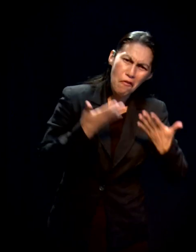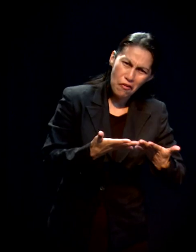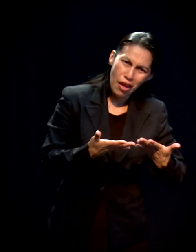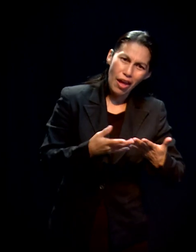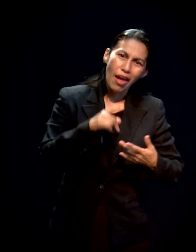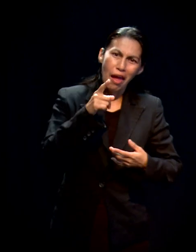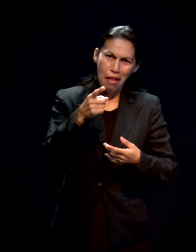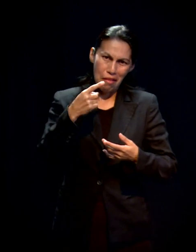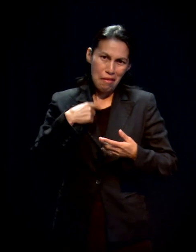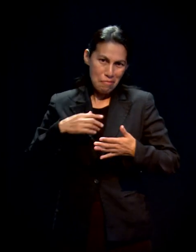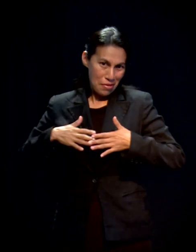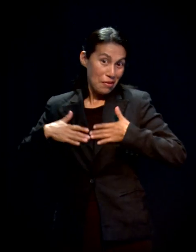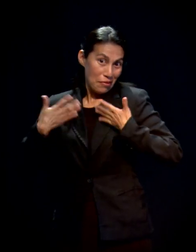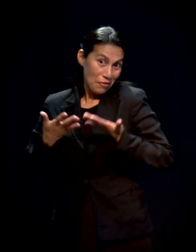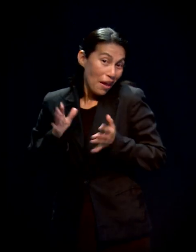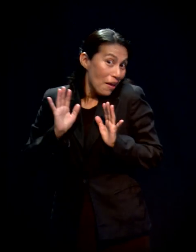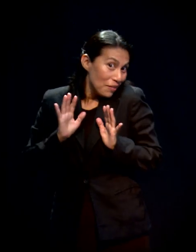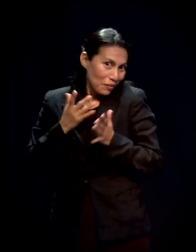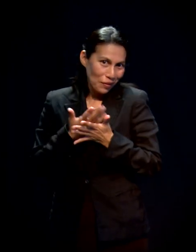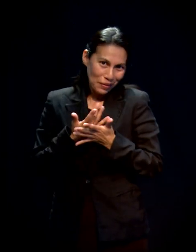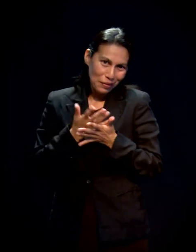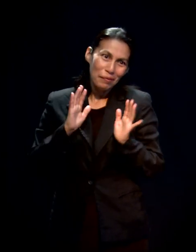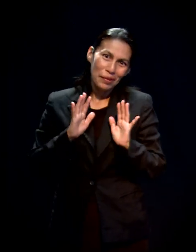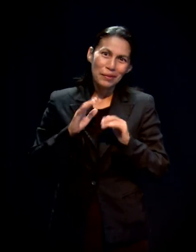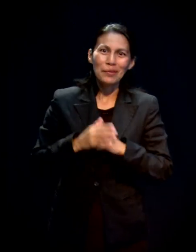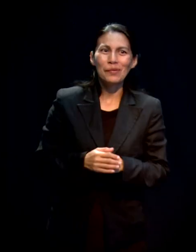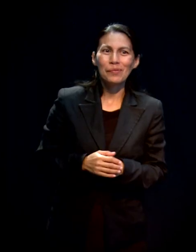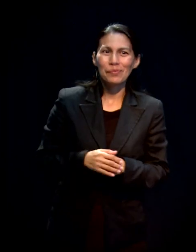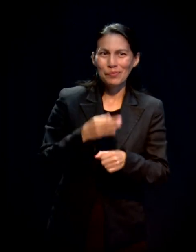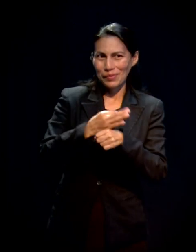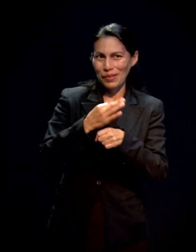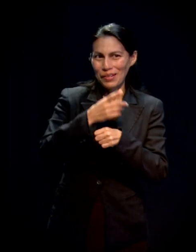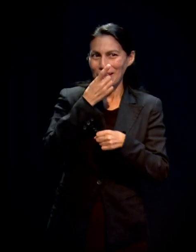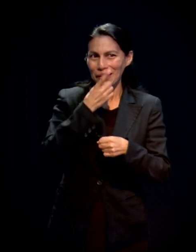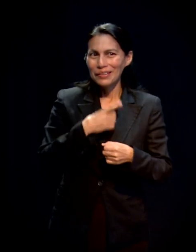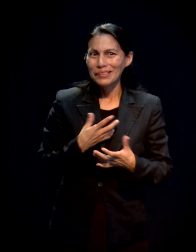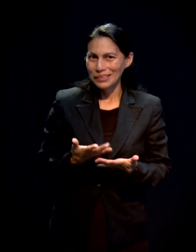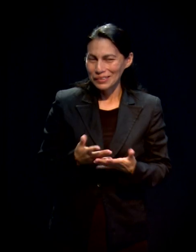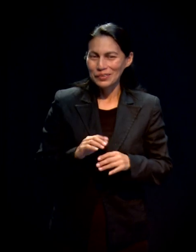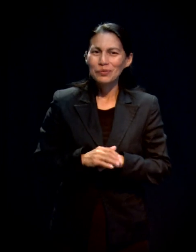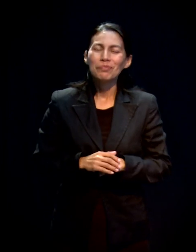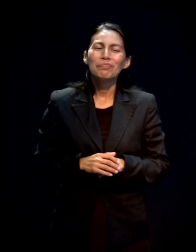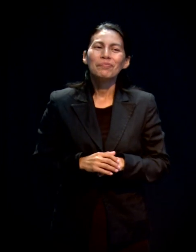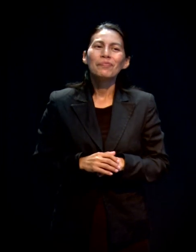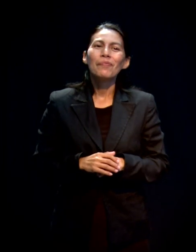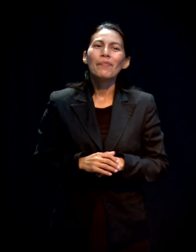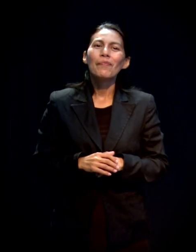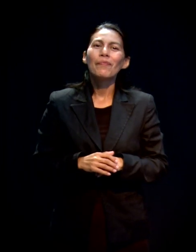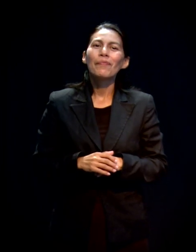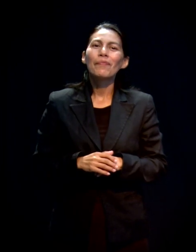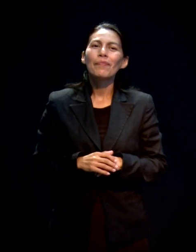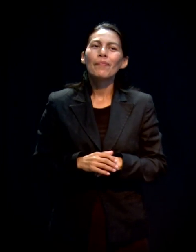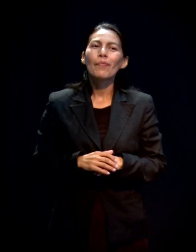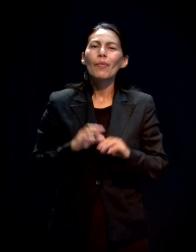confíe más en él confío yo creo más bueno ahorita ahorita nos va a decir